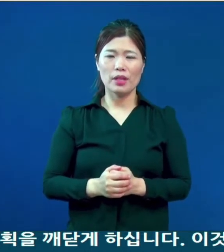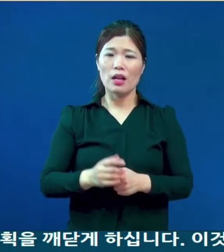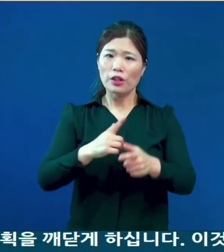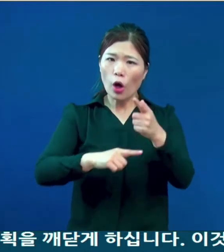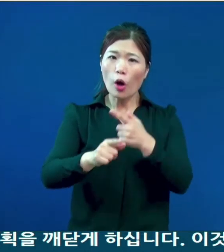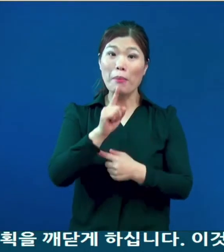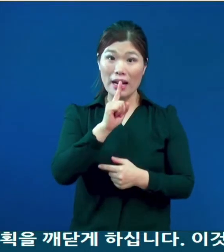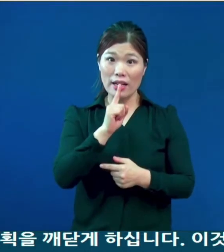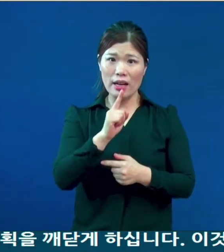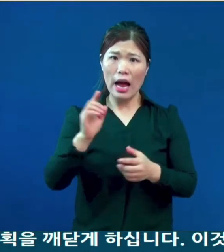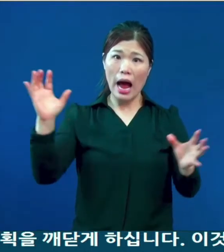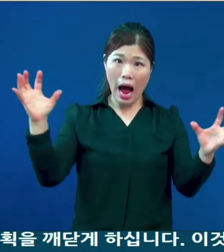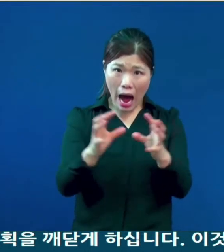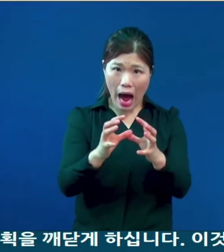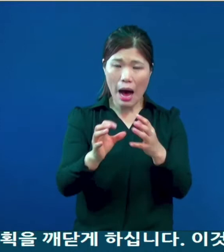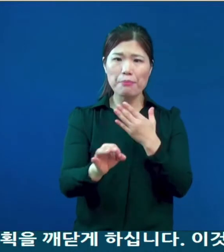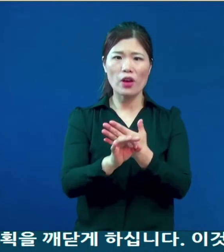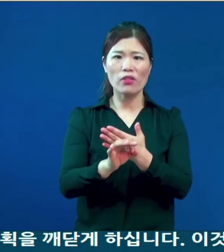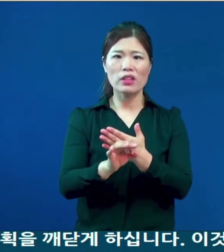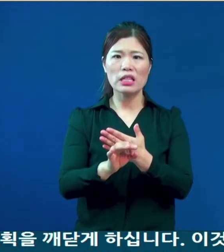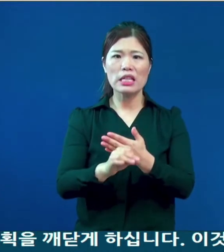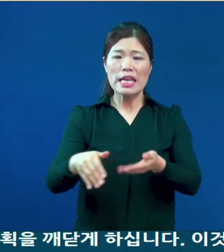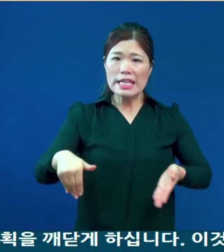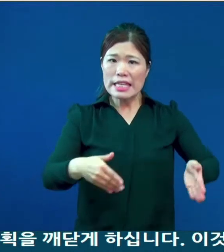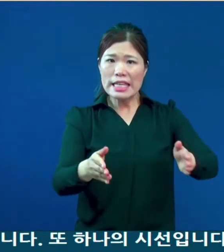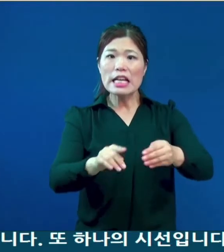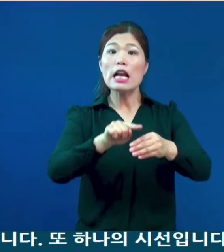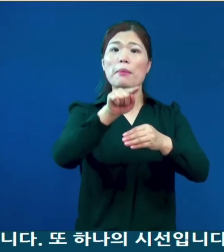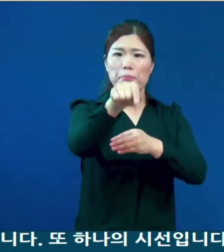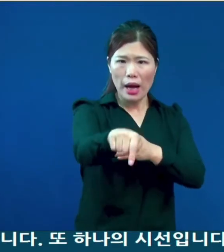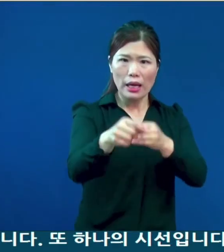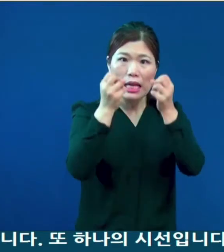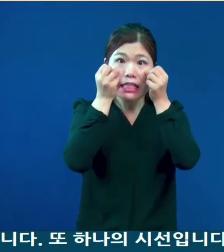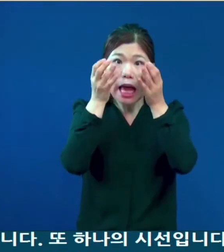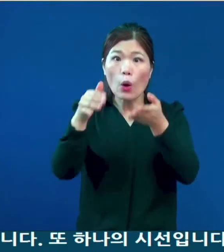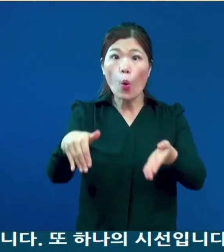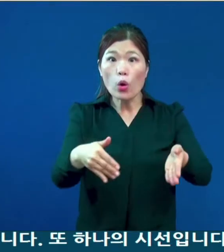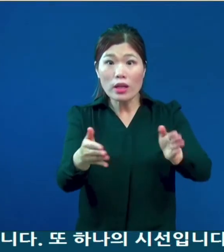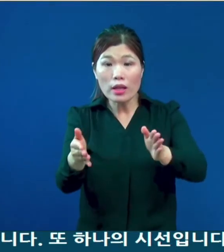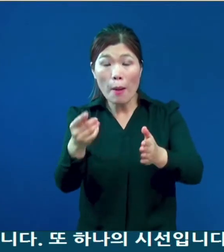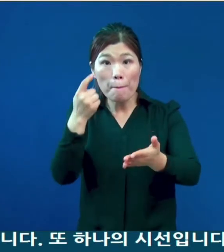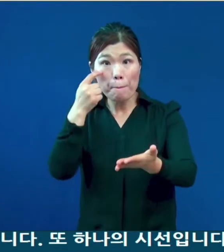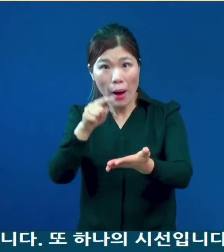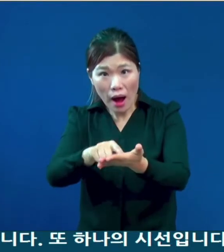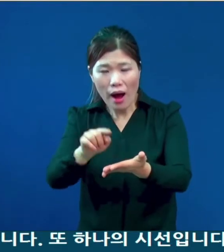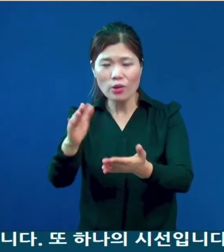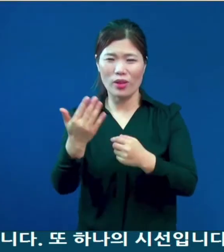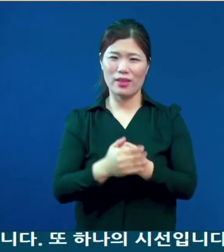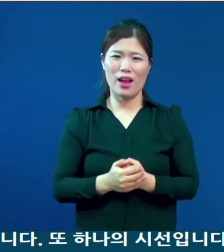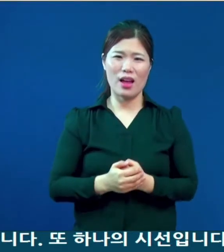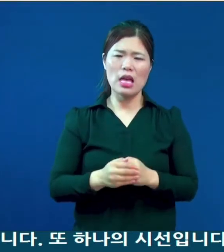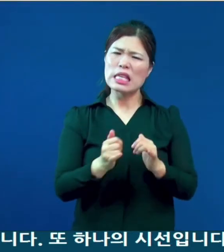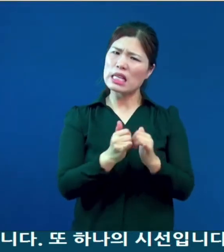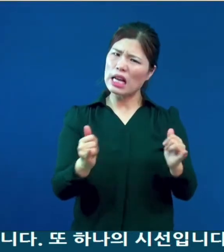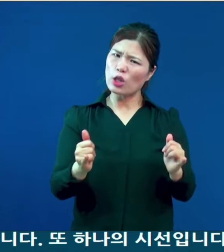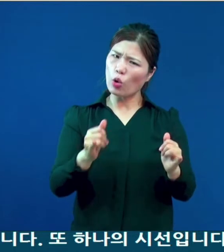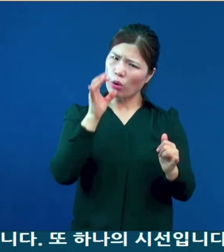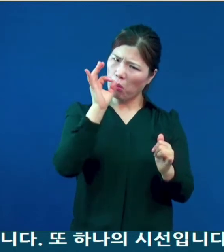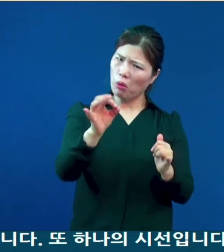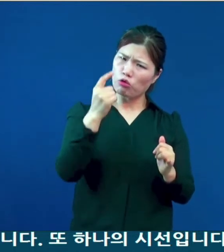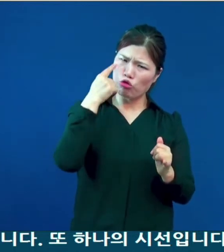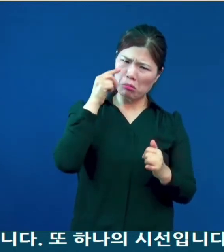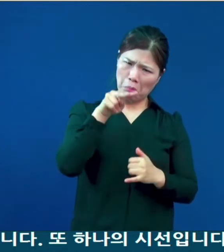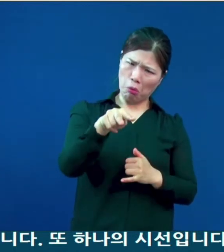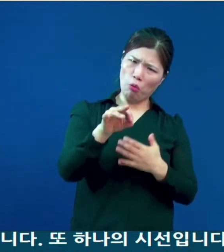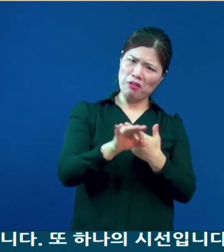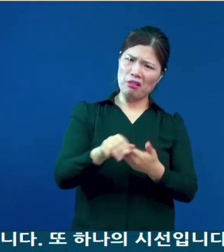살을 붙이면 길 밖에 새로운 길이 있다. 인간적으로 길이 끊겨 보이고 길이 없어